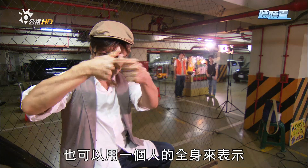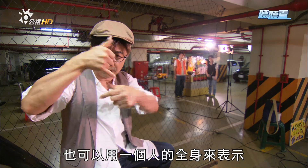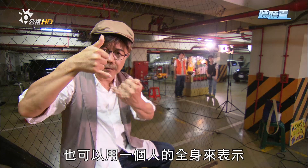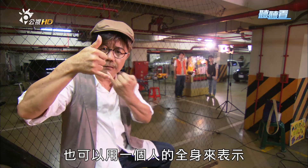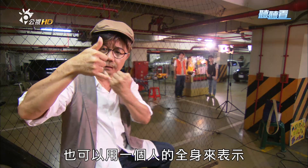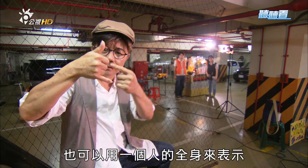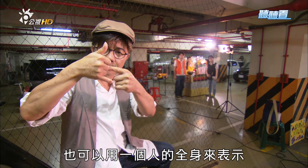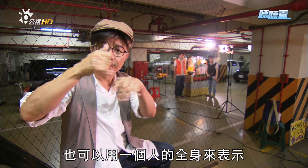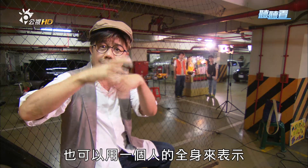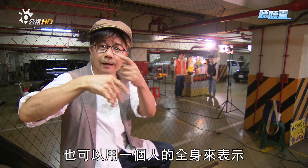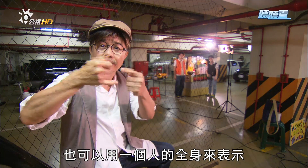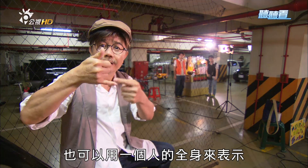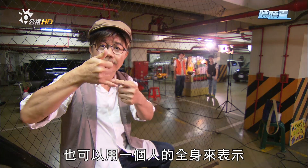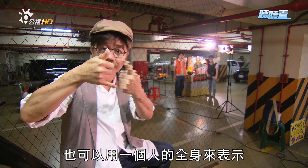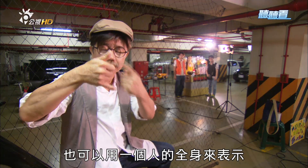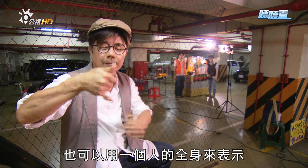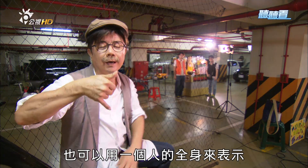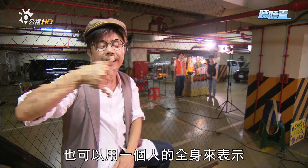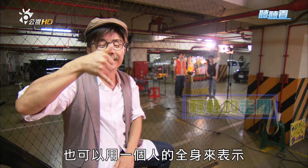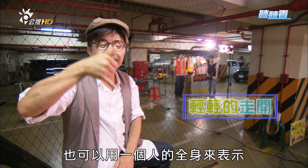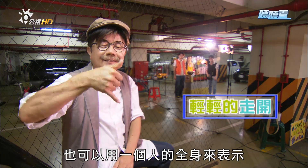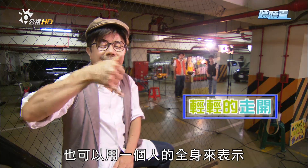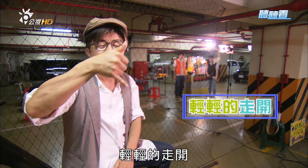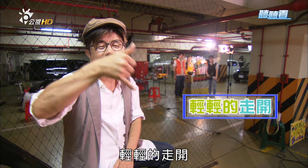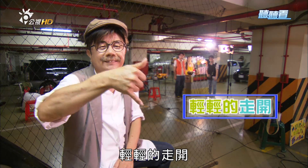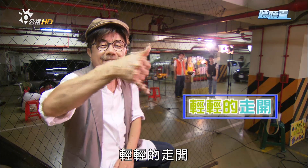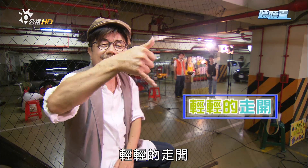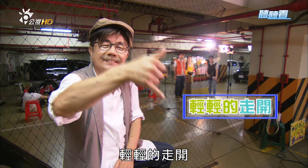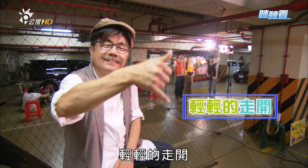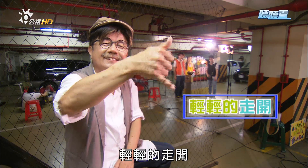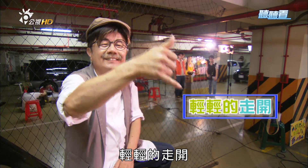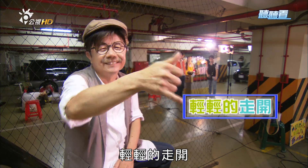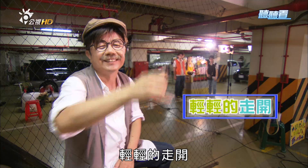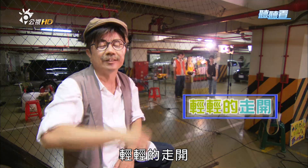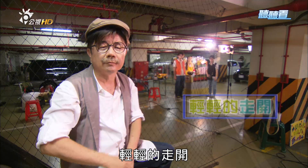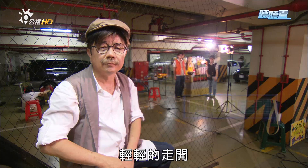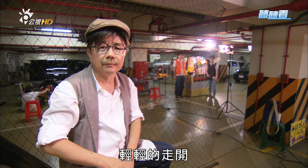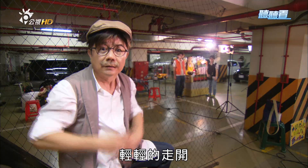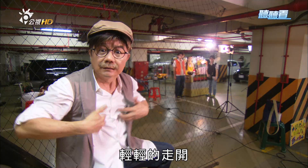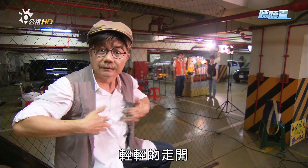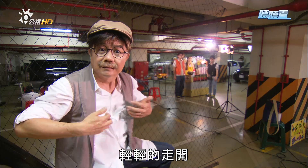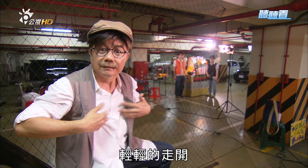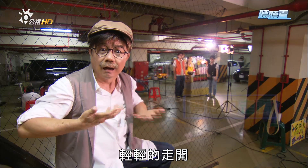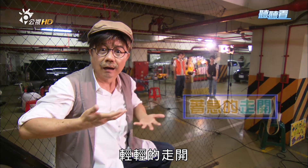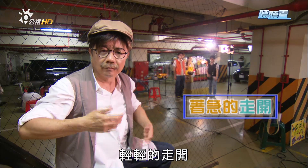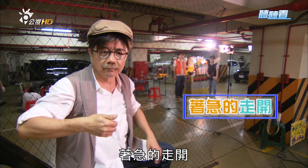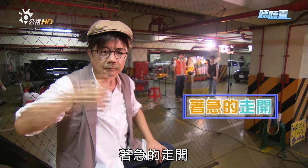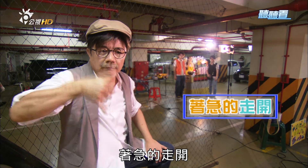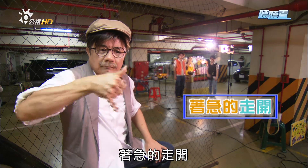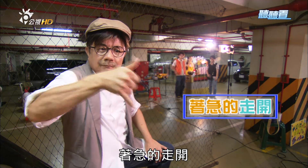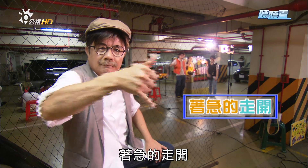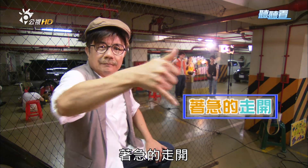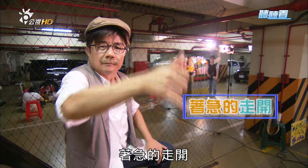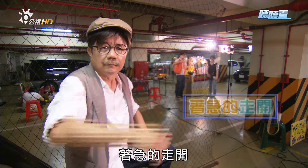用一个人的全身来表示。轻轻的走开，着急的走